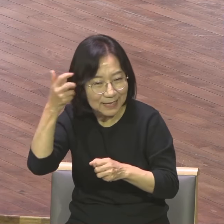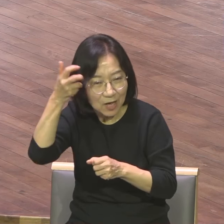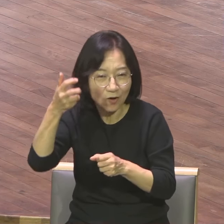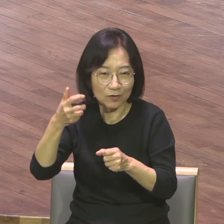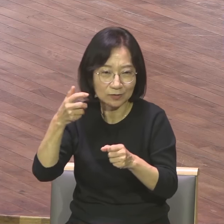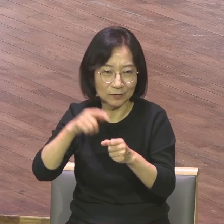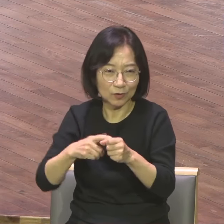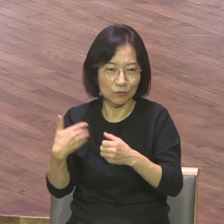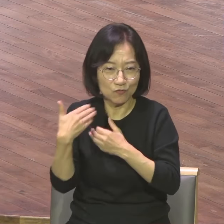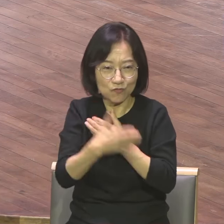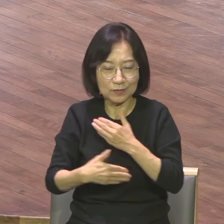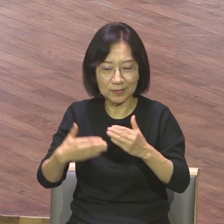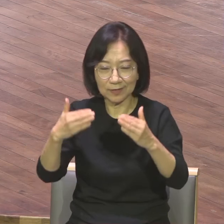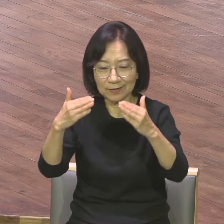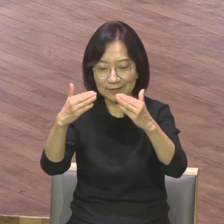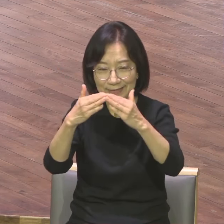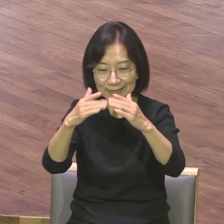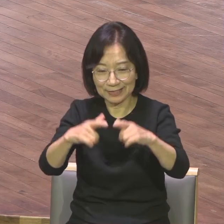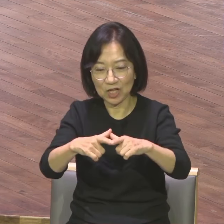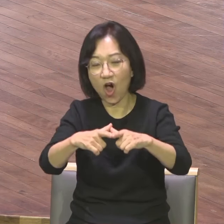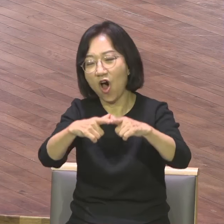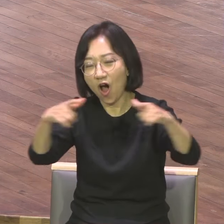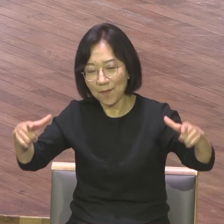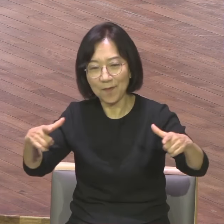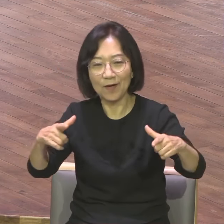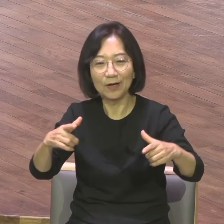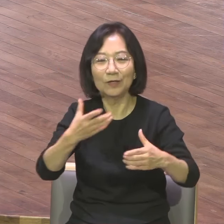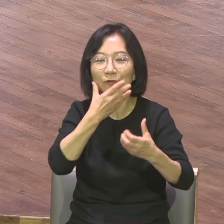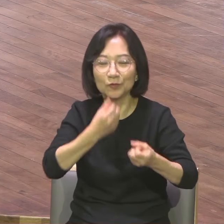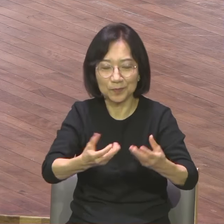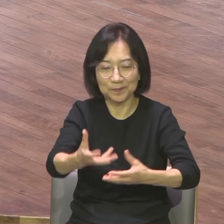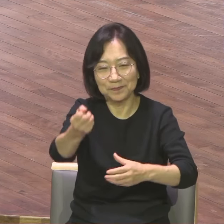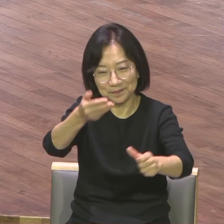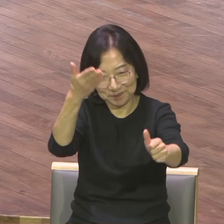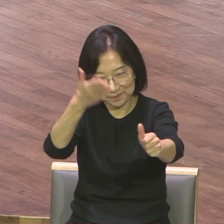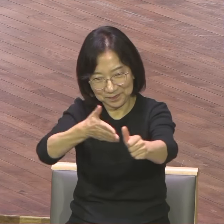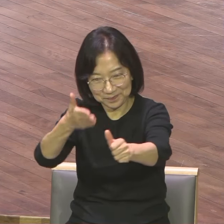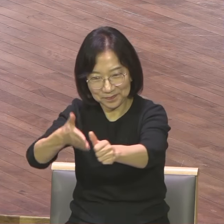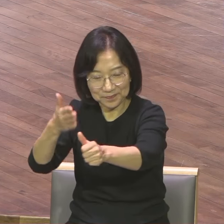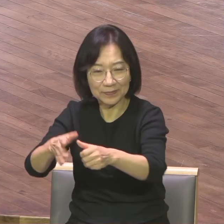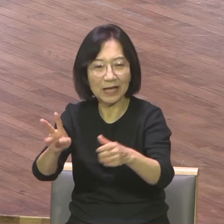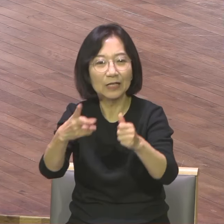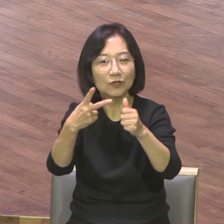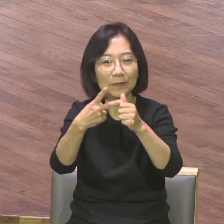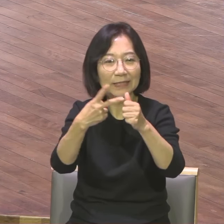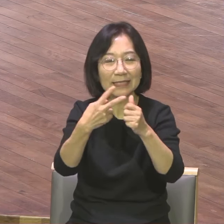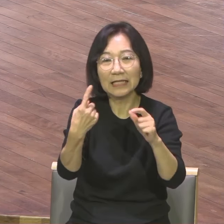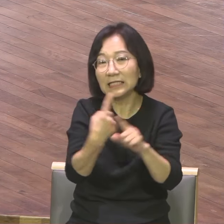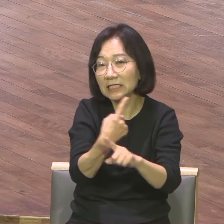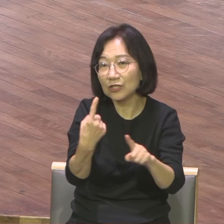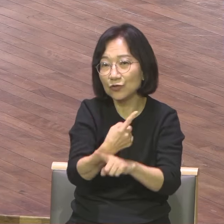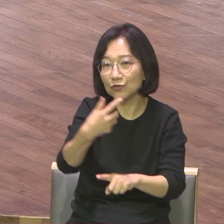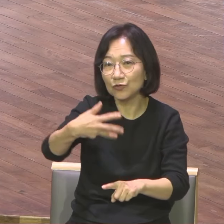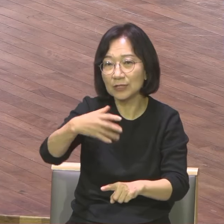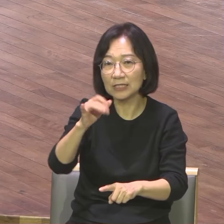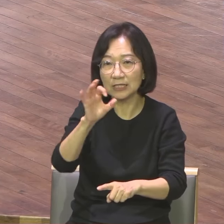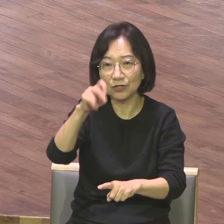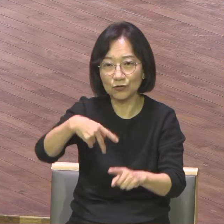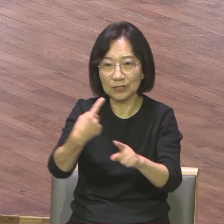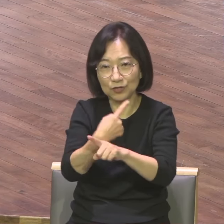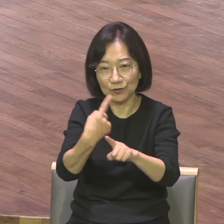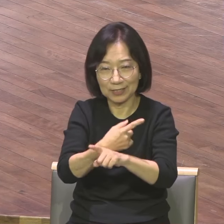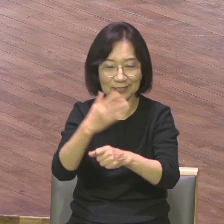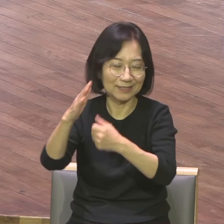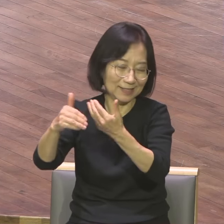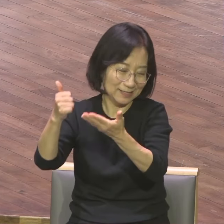장막터를 펴나가는 증거의 길을 제물로 축복합니다. 두 번째로 치유하시는 하나님이십니다. 23절로 26절